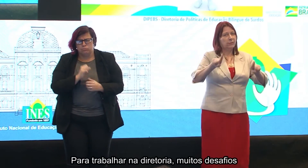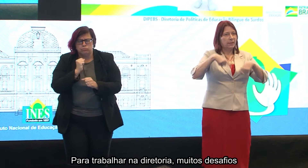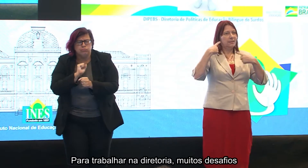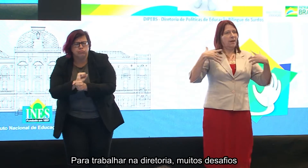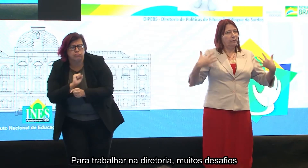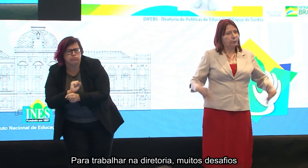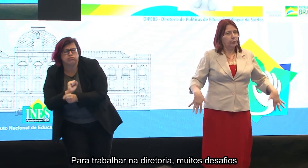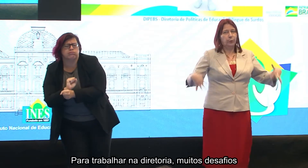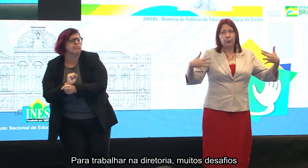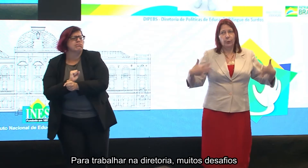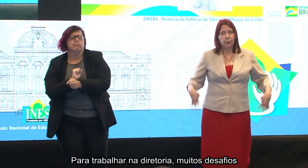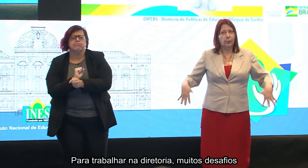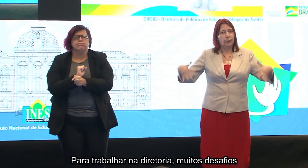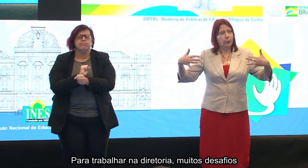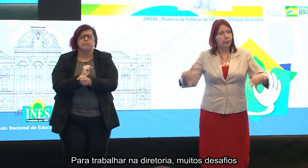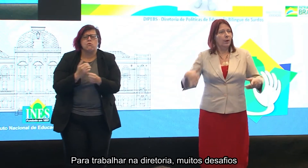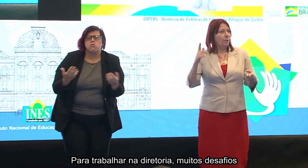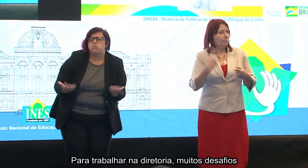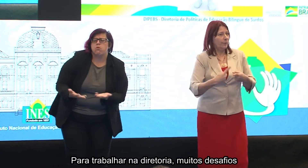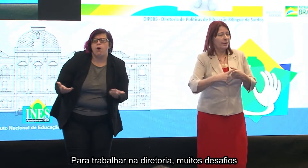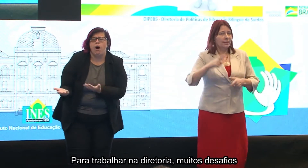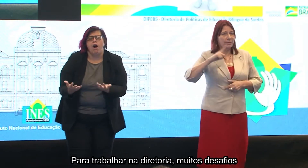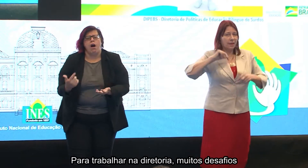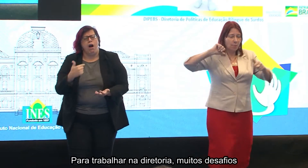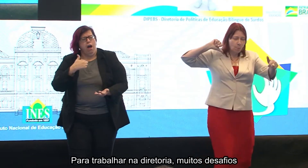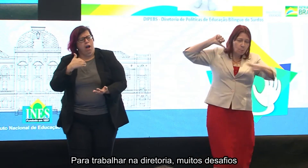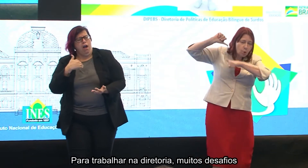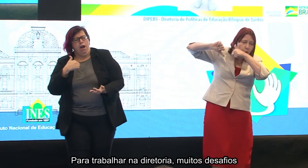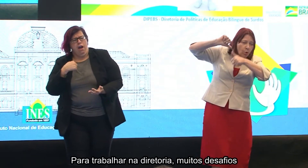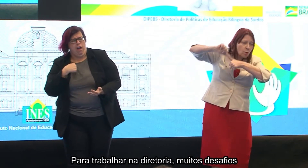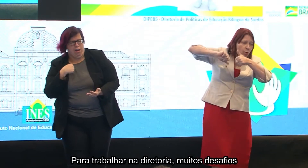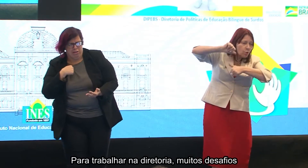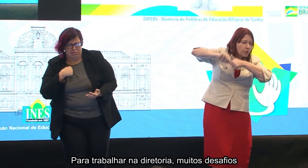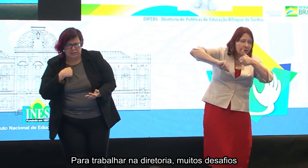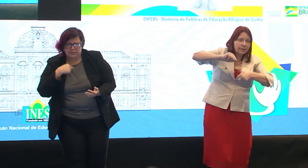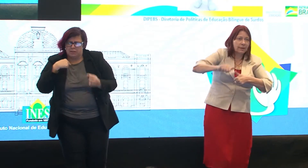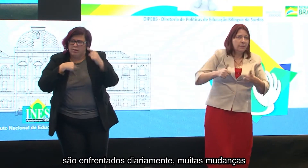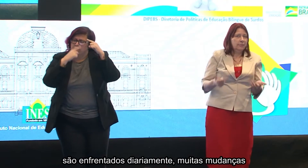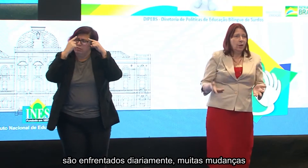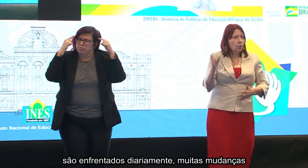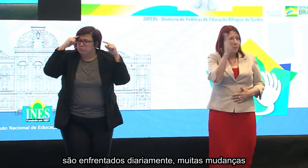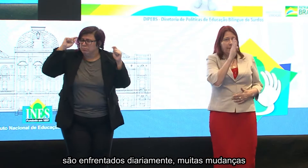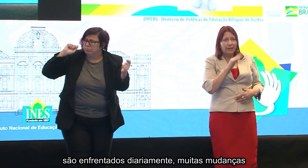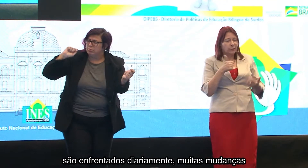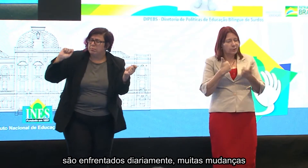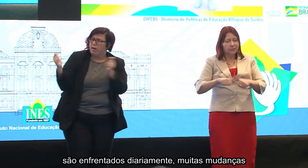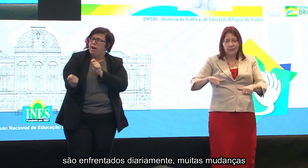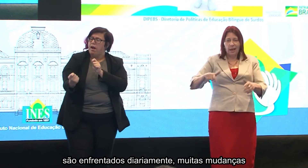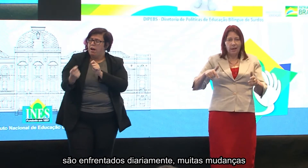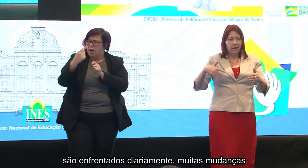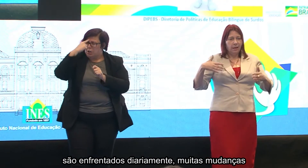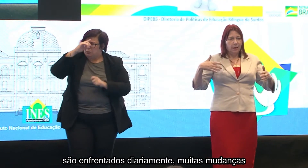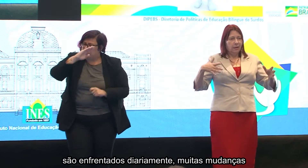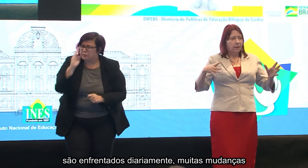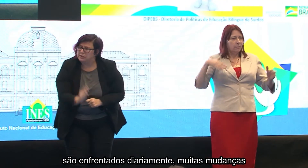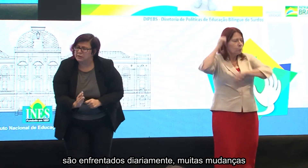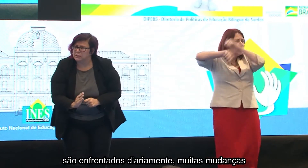Para trabalhar na diretoria, muitos desafios são enfrentados diariamente.